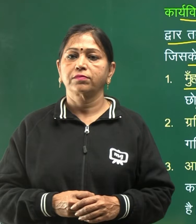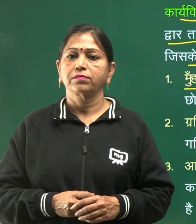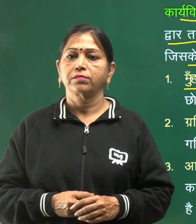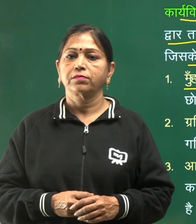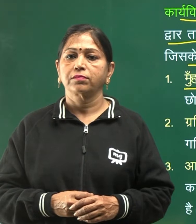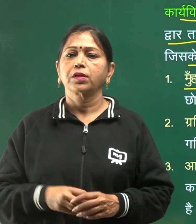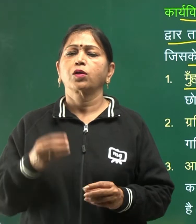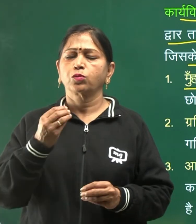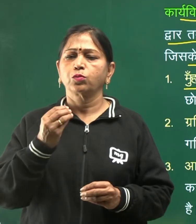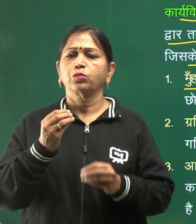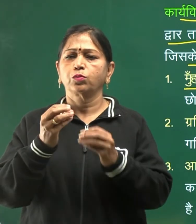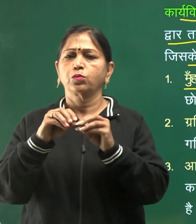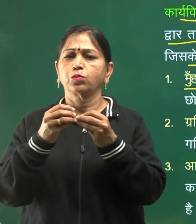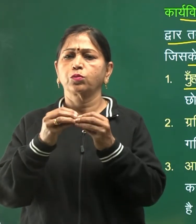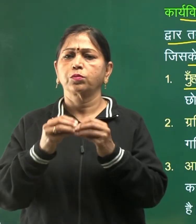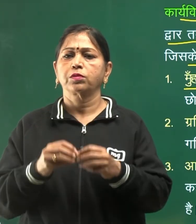छोटे छोटे कणों में